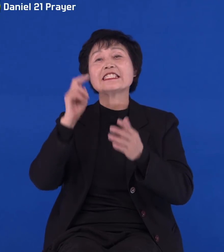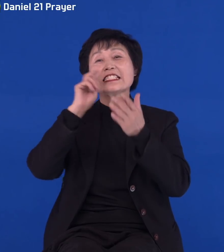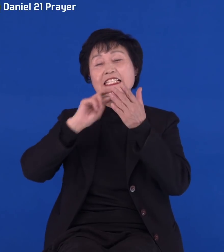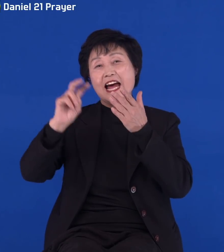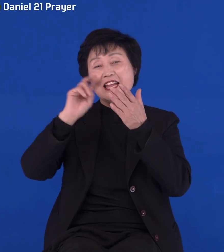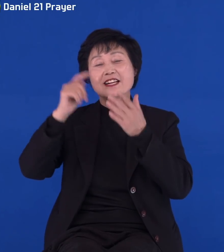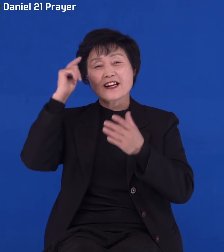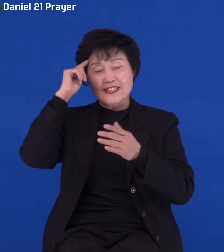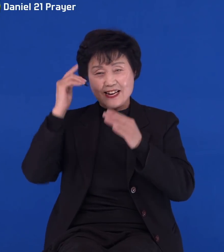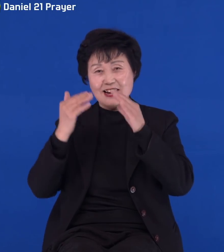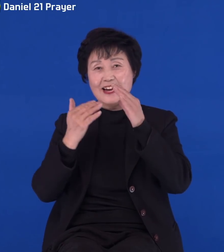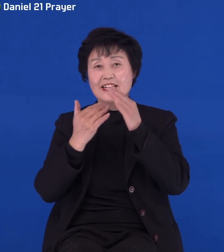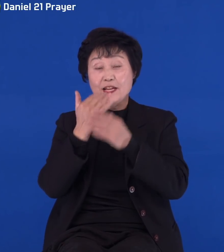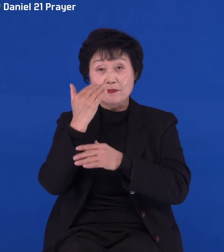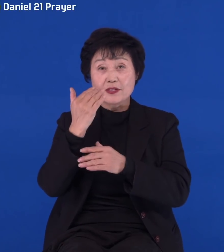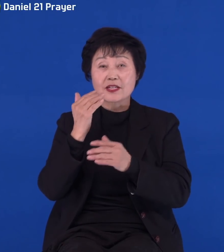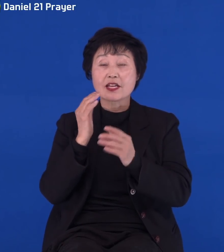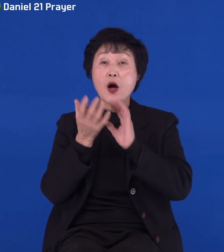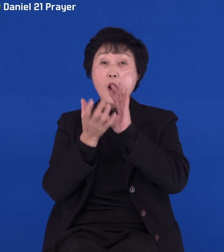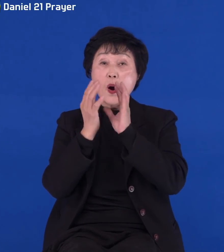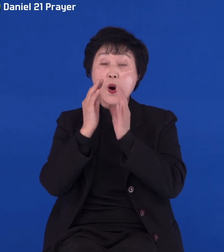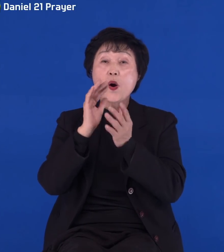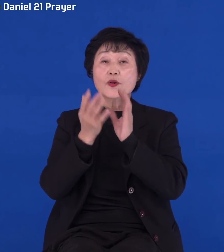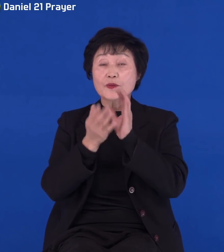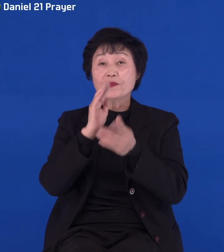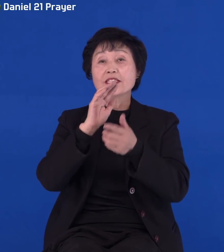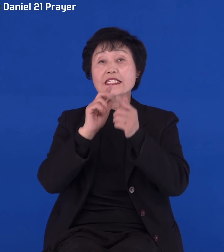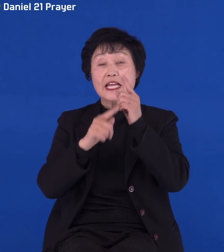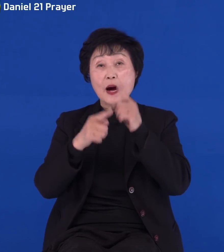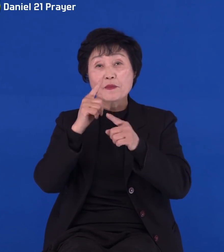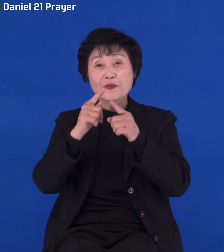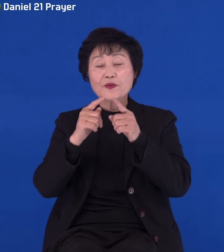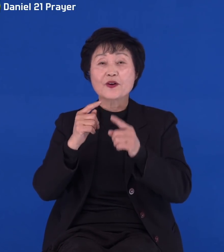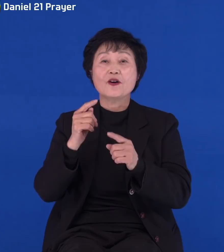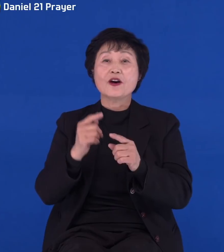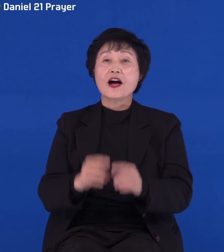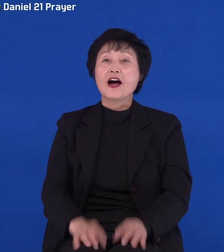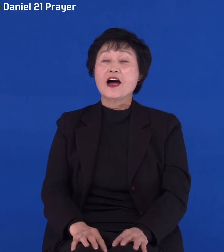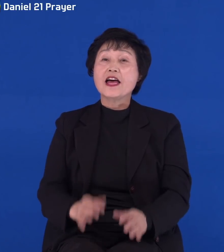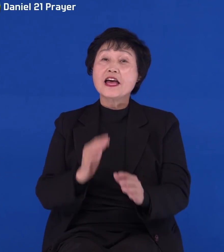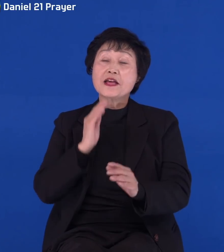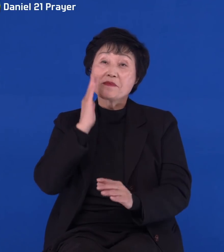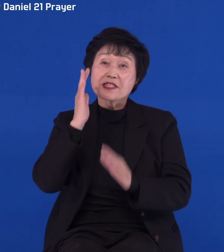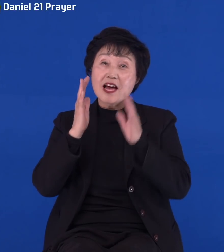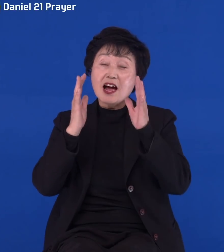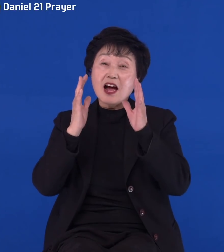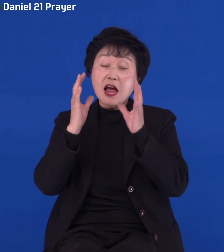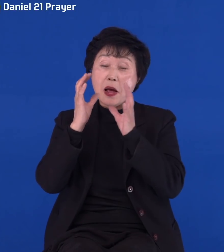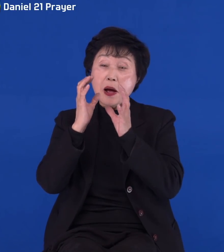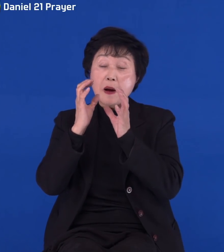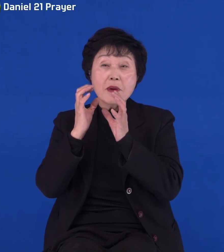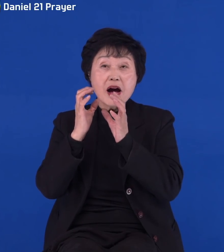마르고 포도 열매가 없으며. 이 찬양이 그렇게 무서운 찬양인지 몰랐어요.